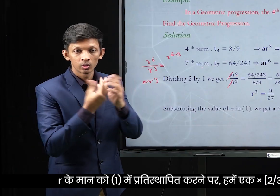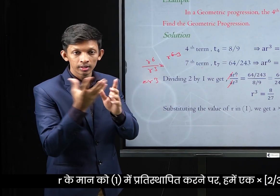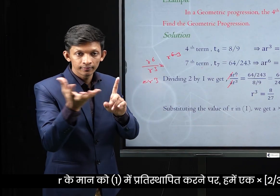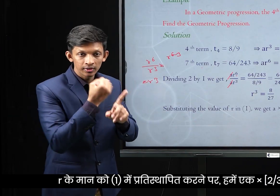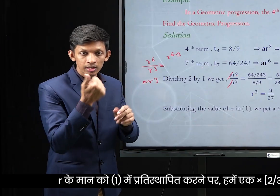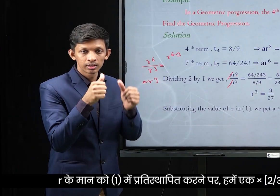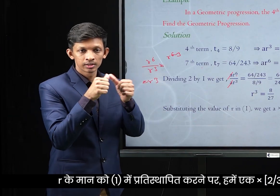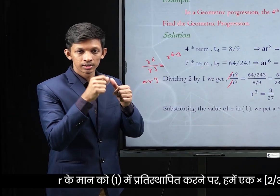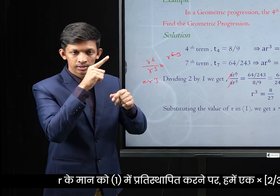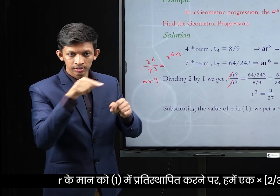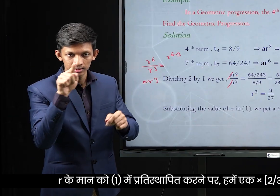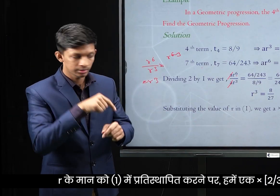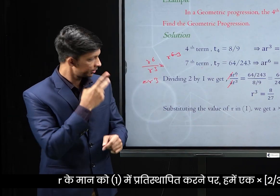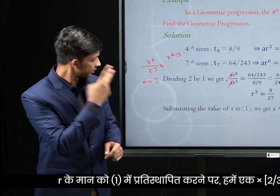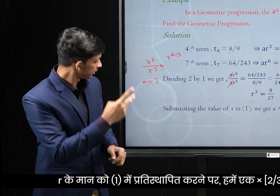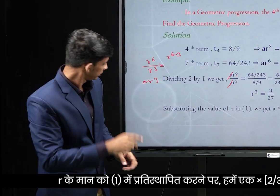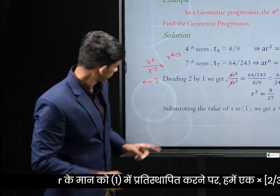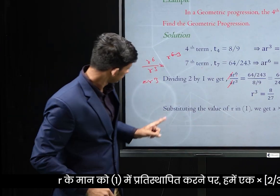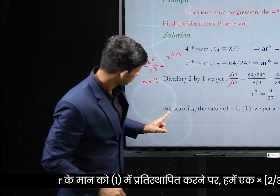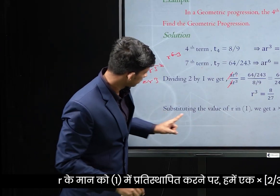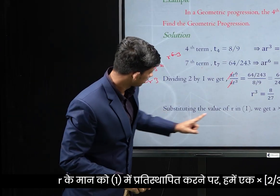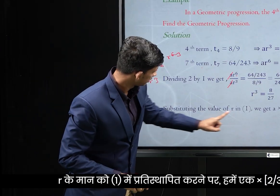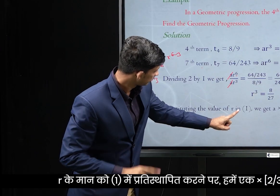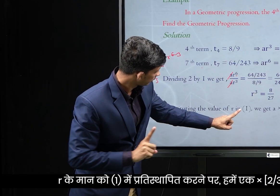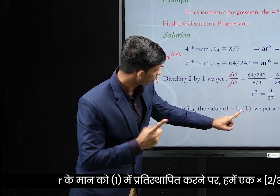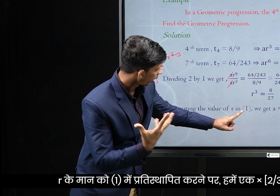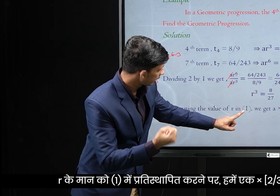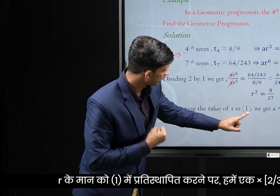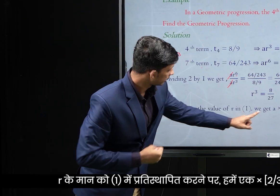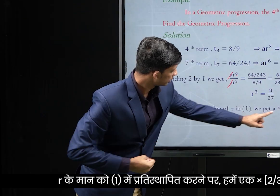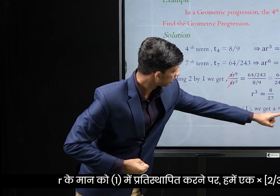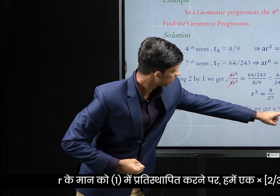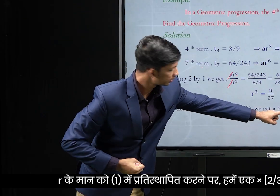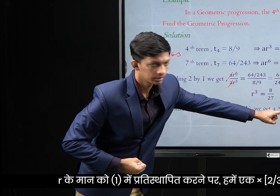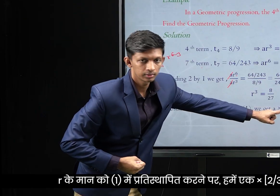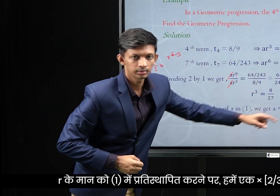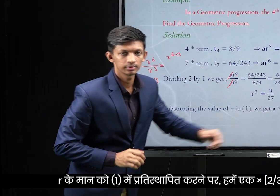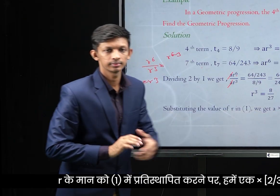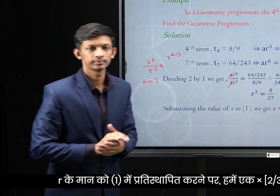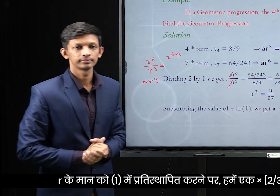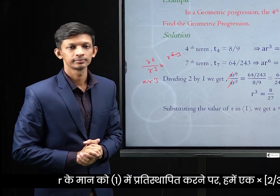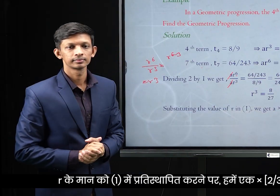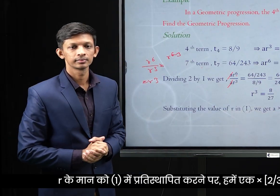एक ओपन ब्रैकेट 2/3 इंटू 3 इज इक्वल 8/9 दैट इज इक्वल a इज इक्वल 3